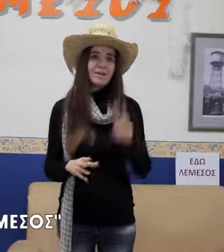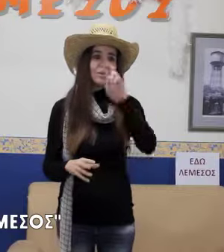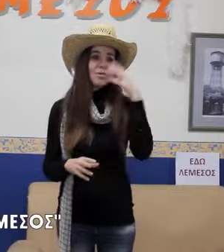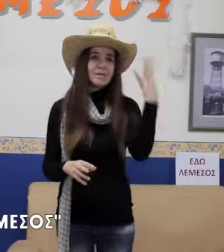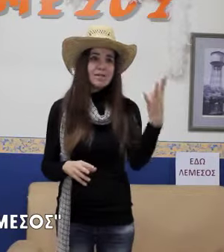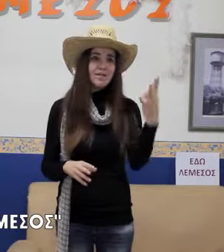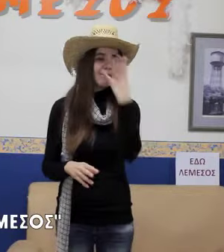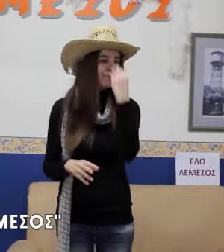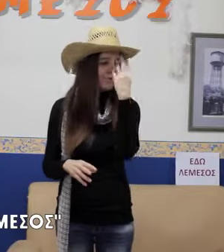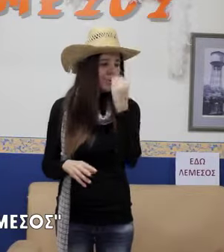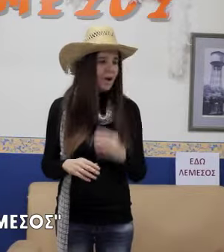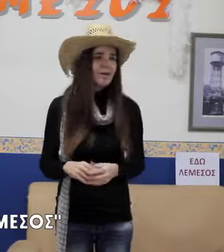24 Φεβρουαρίου,